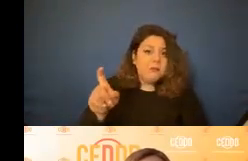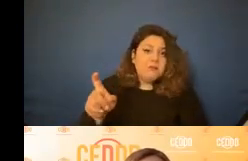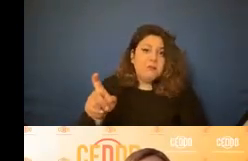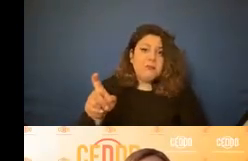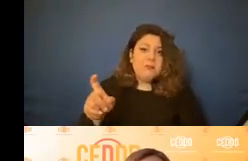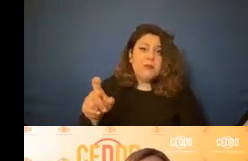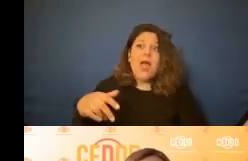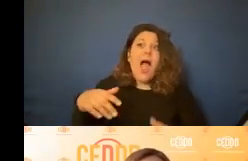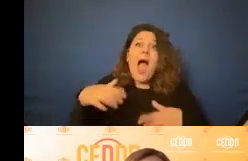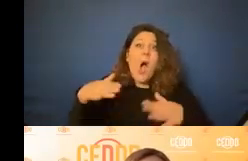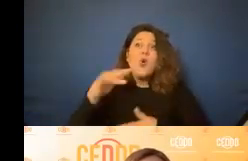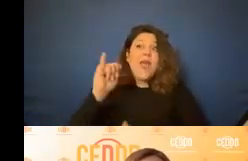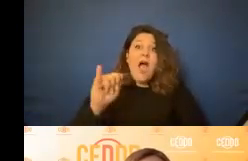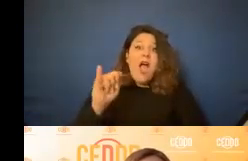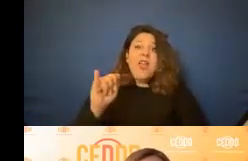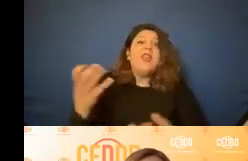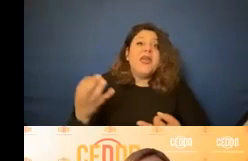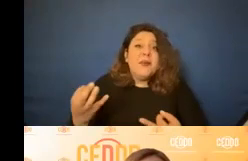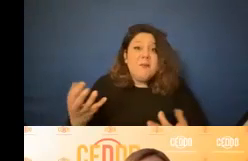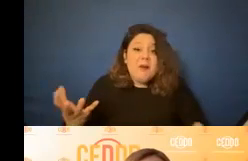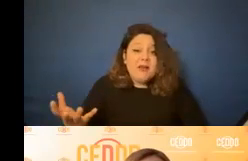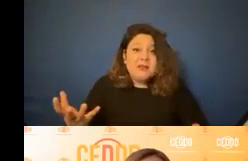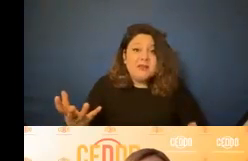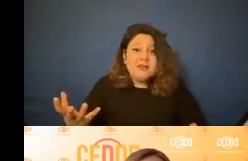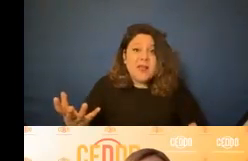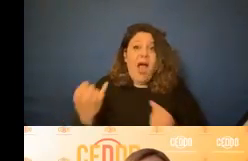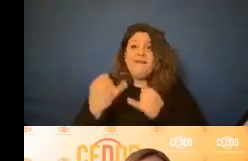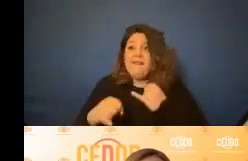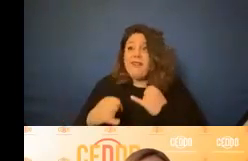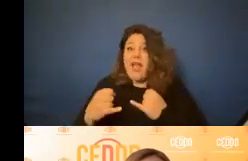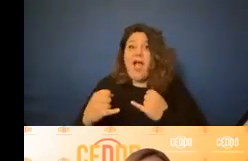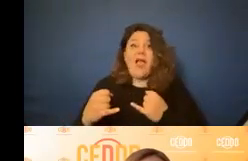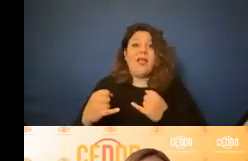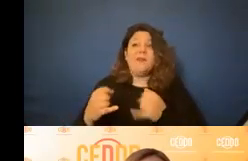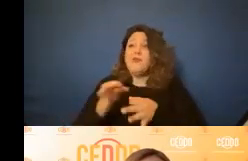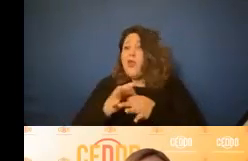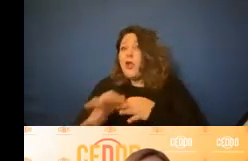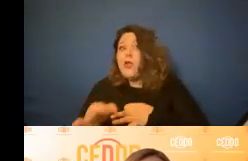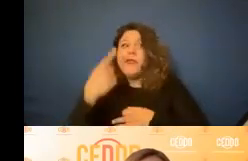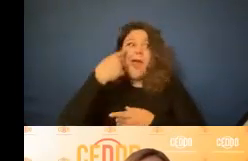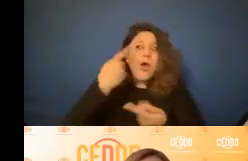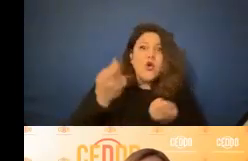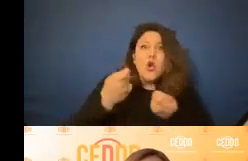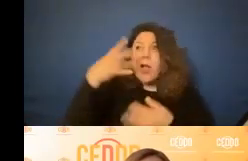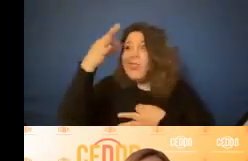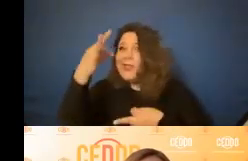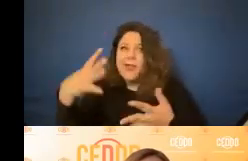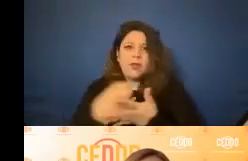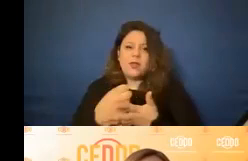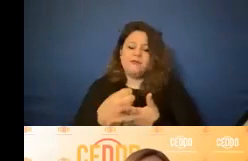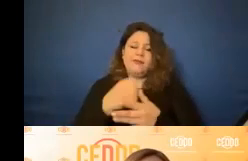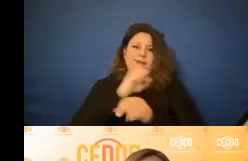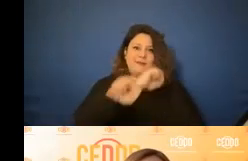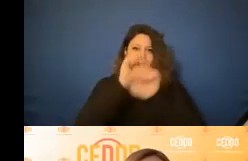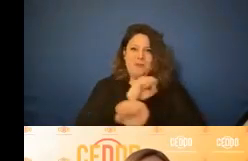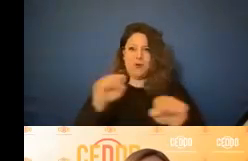¿qué hubiera podido pasar, ¿no? Al final, no estamos todos los días, no se puede estar todos los días viendo absolutamente todo. Es inviable.